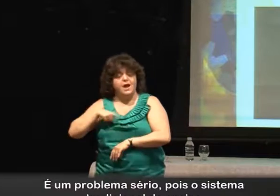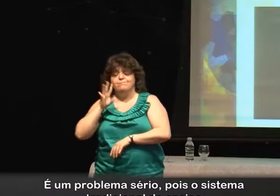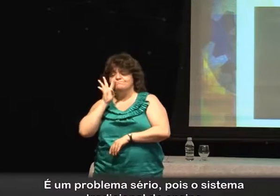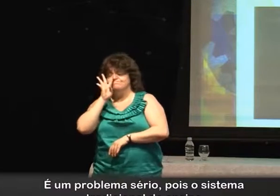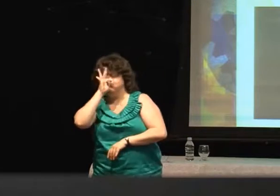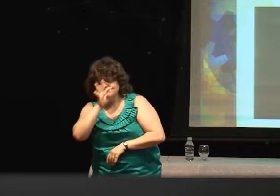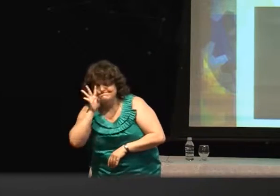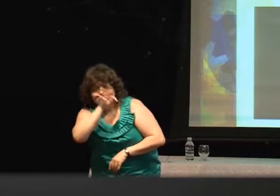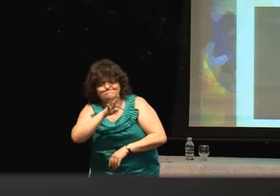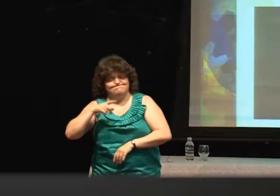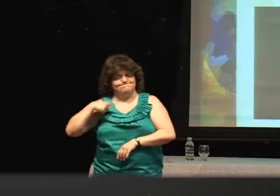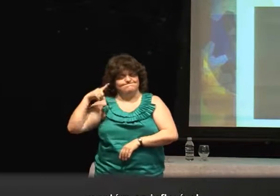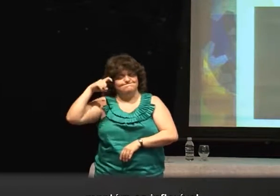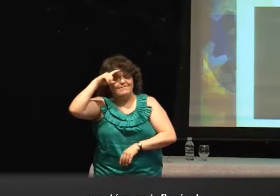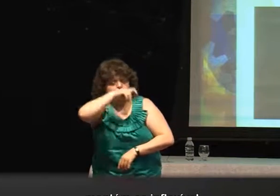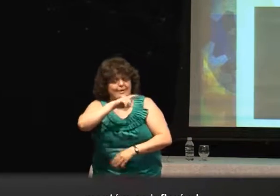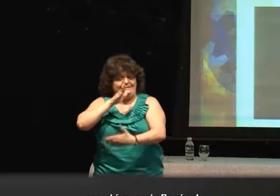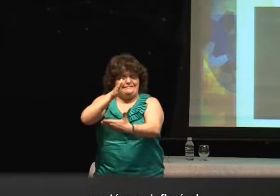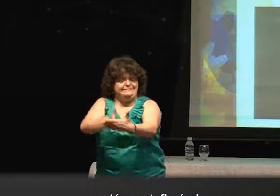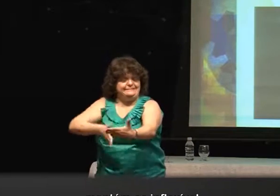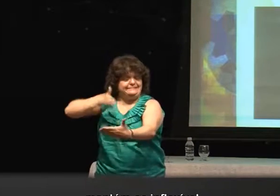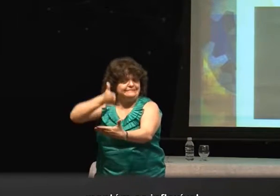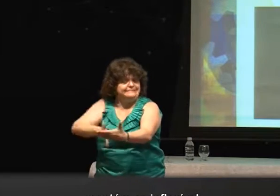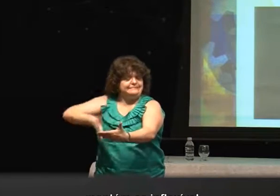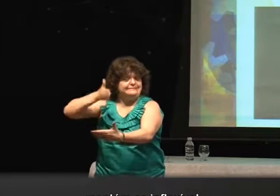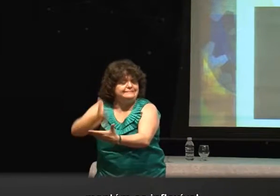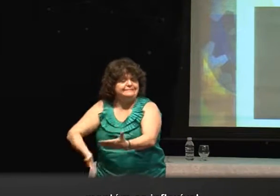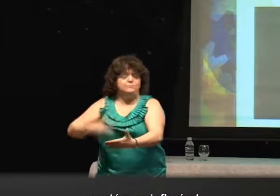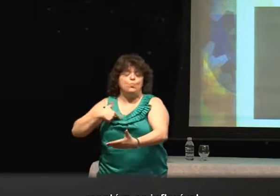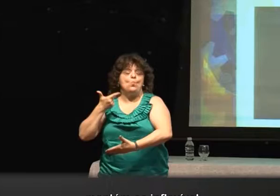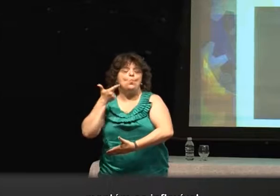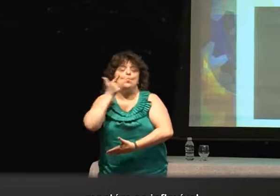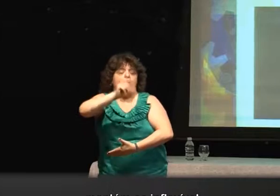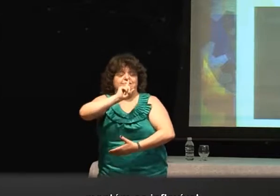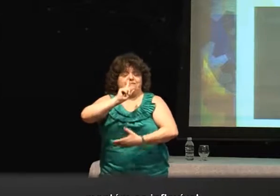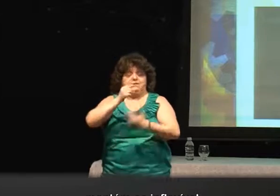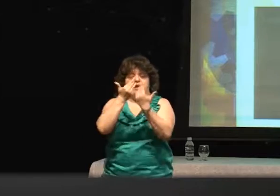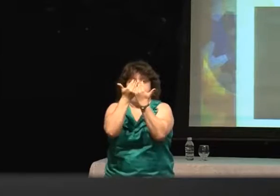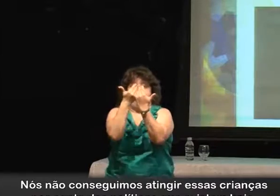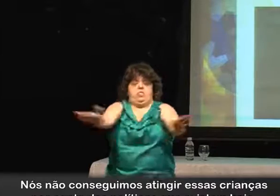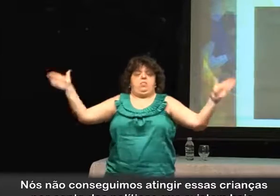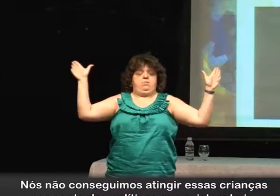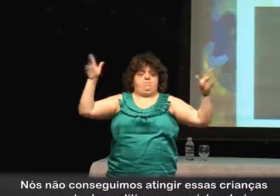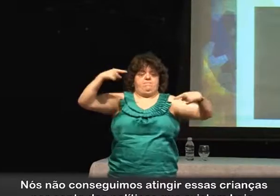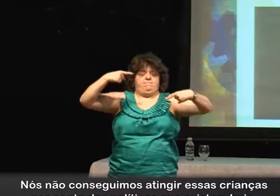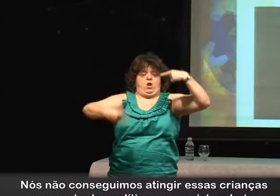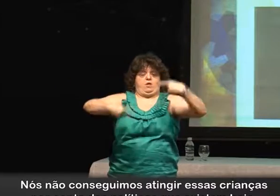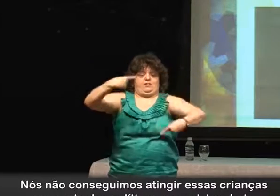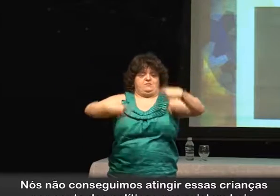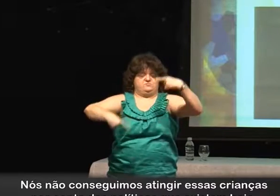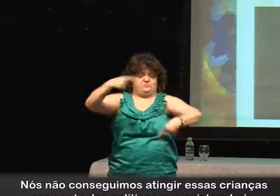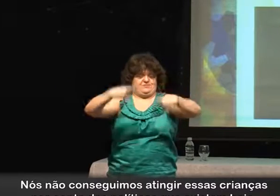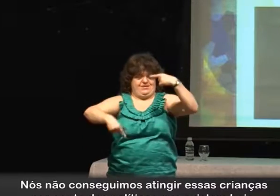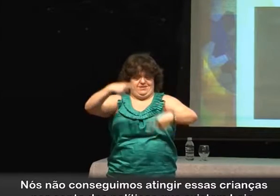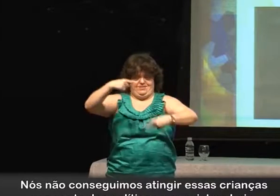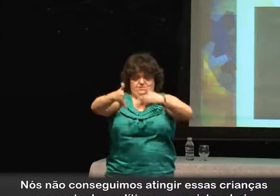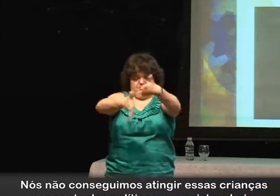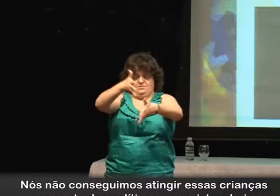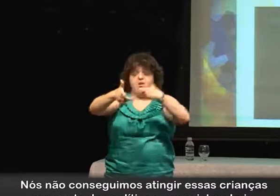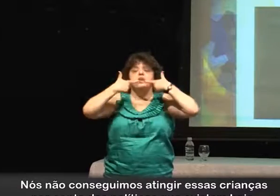ensino, ele mantém-se inflexível. E nós não conseguimos atingir essas crianças